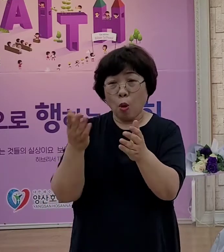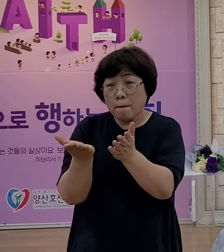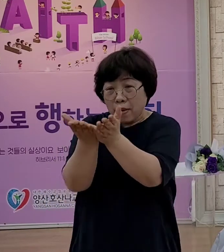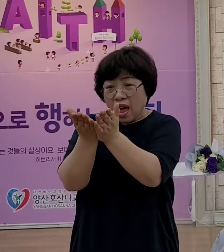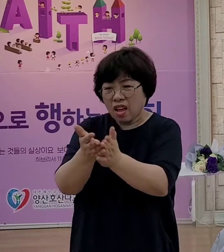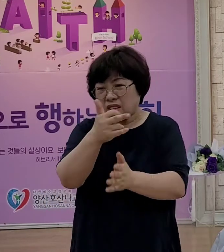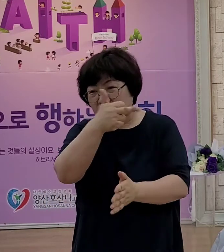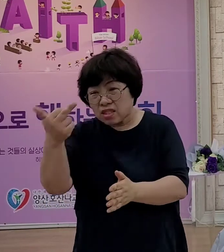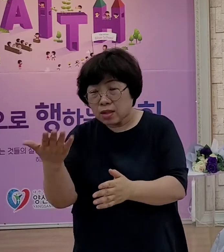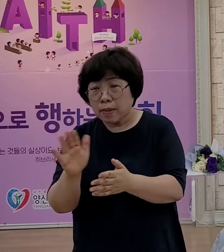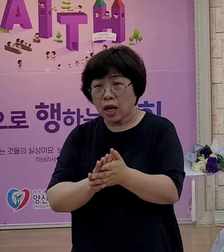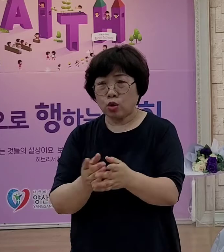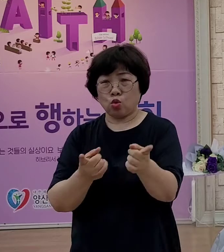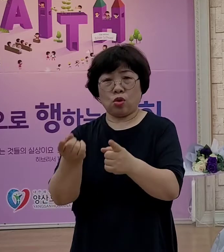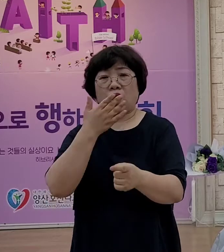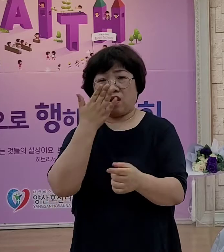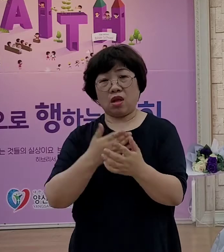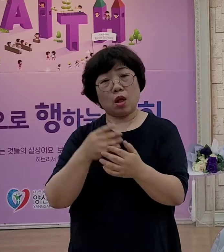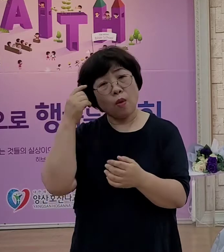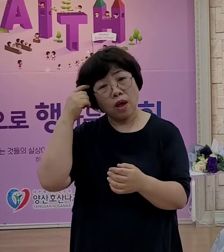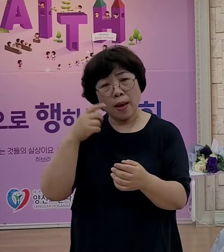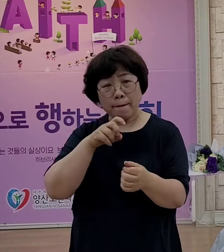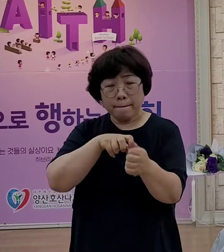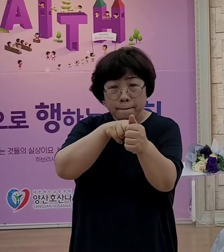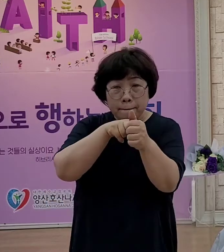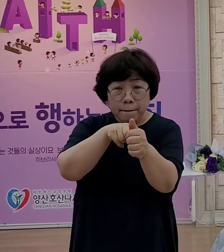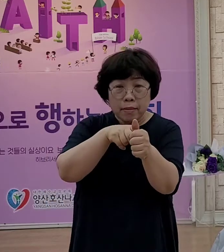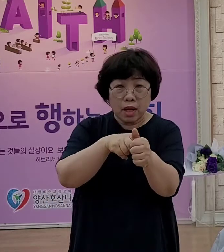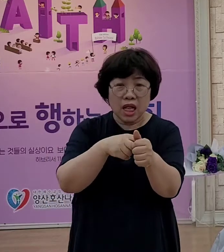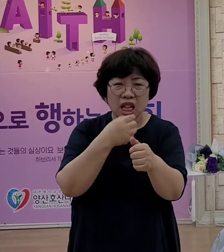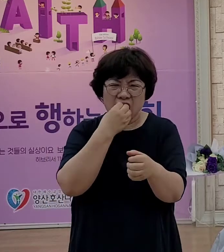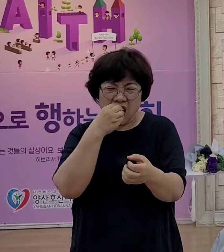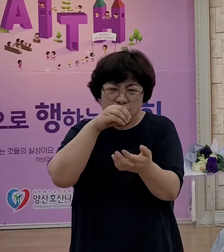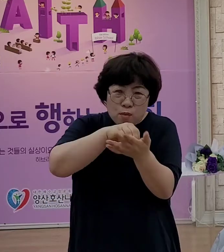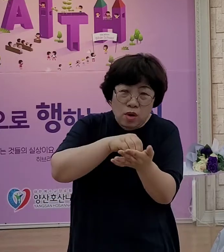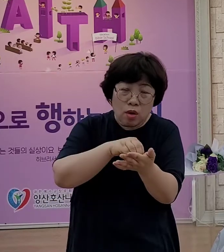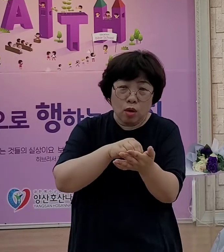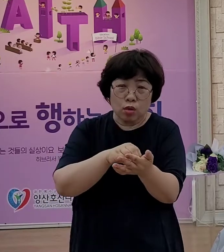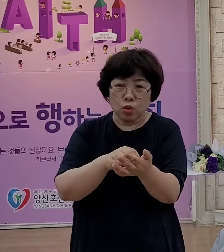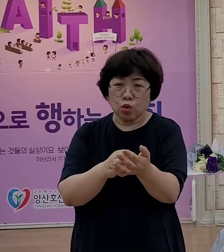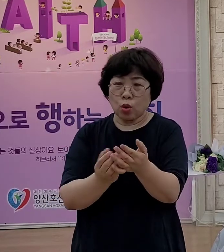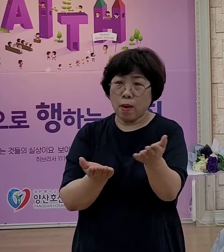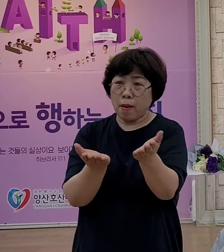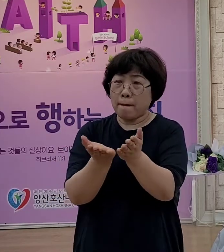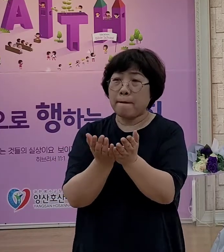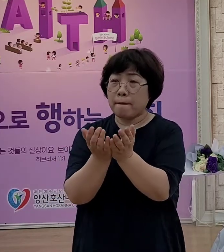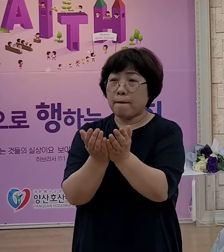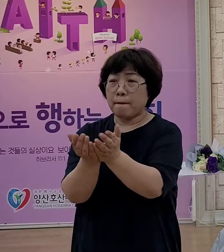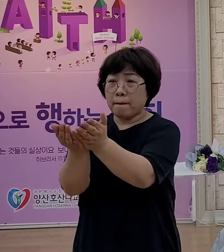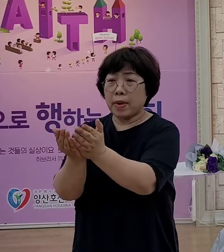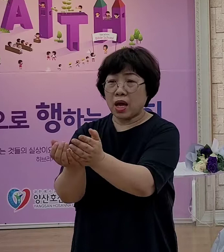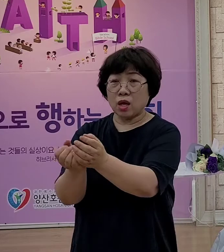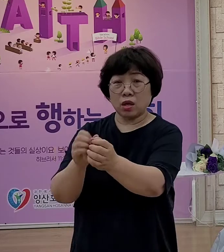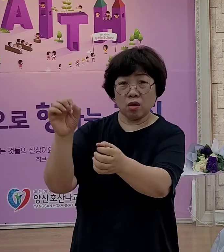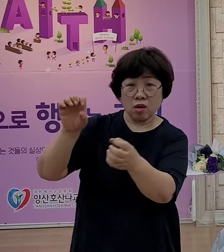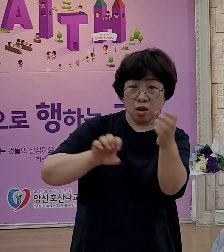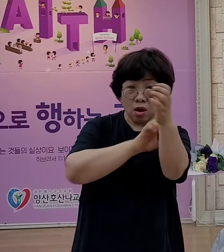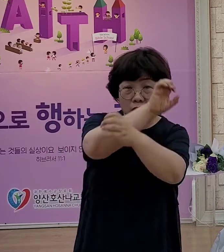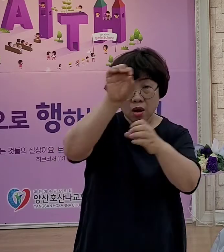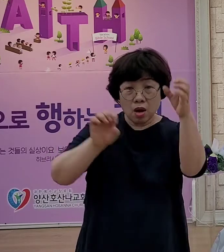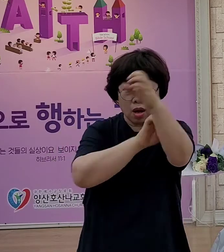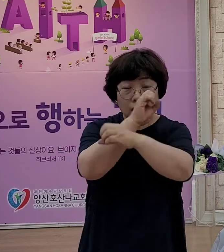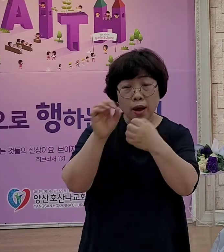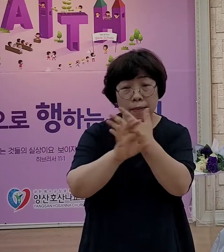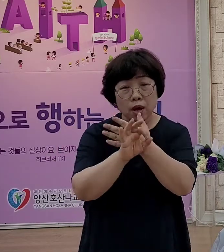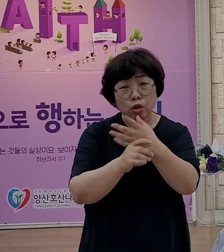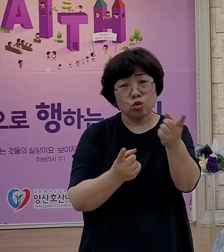말은 재갈을 물리고 그 큰 배는 키로 통제가 돼. 아무리 말이 힘이 세고 배가 커도